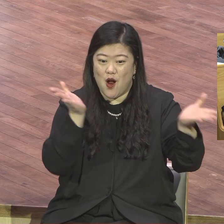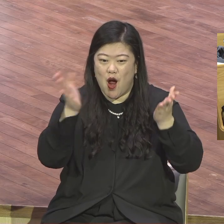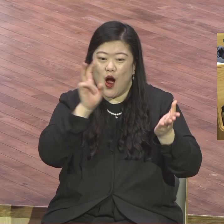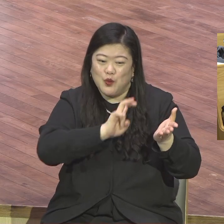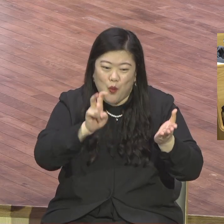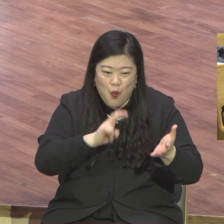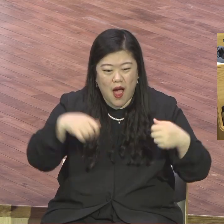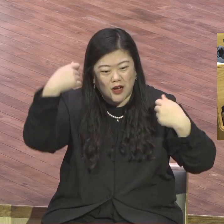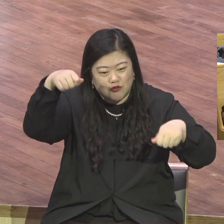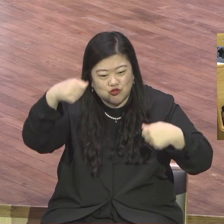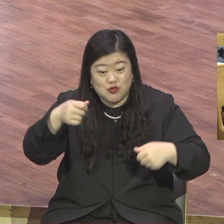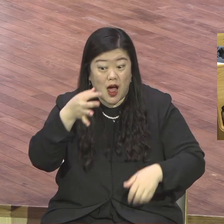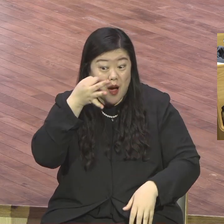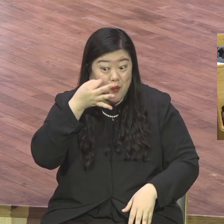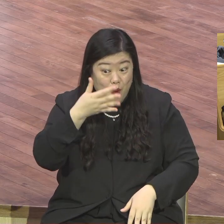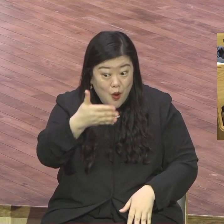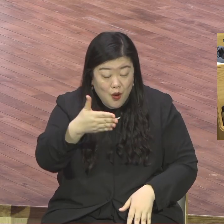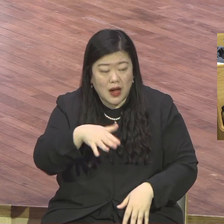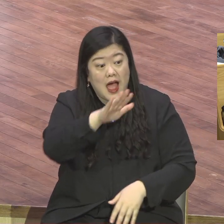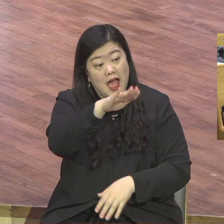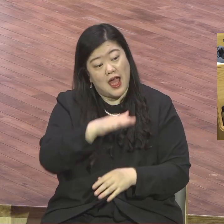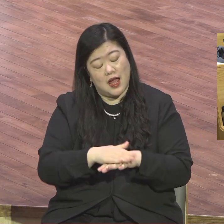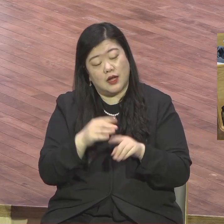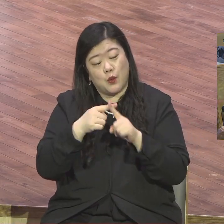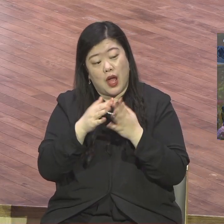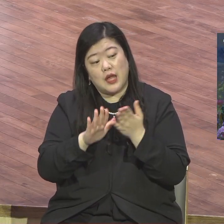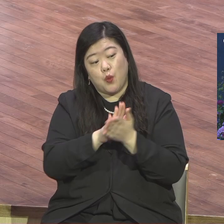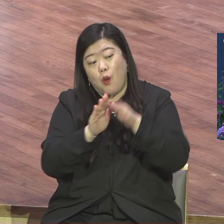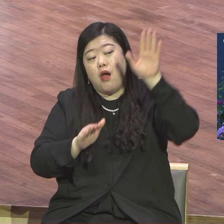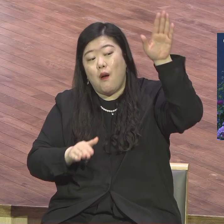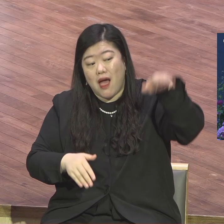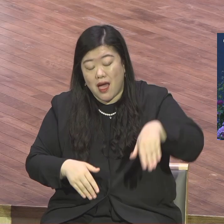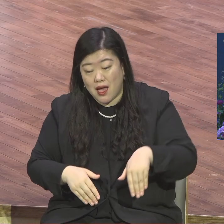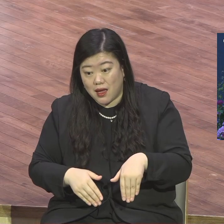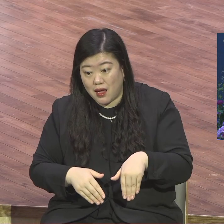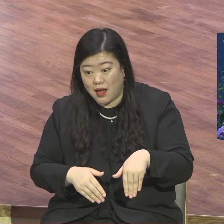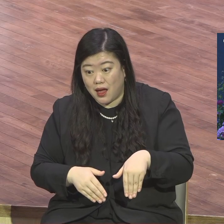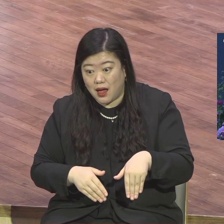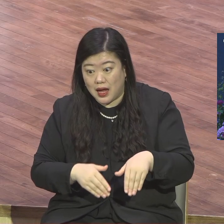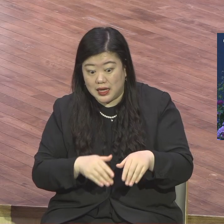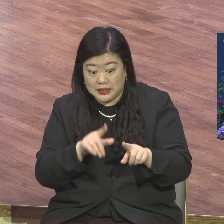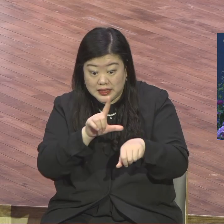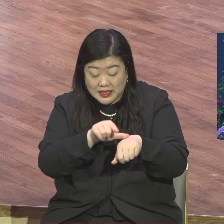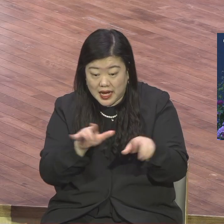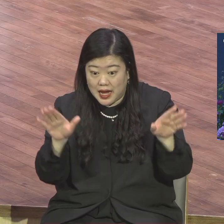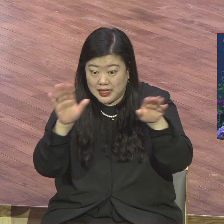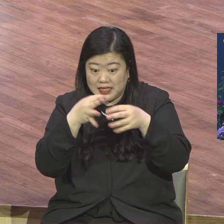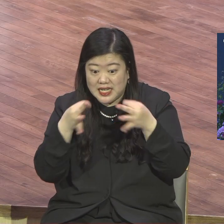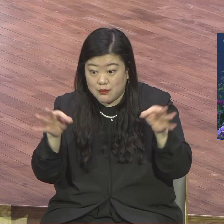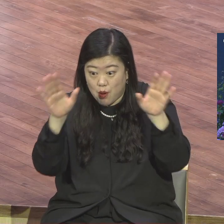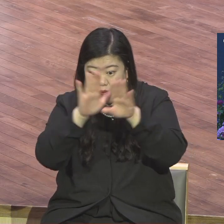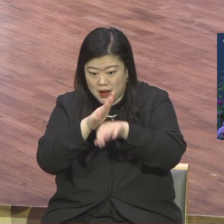준비를 오래전부터 하고 있습니다. 금요일 밤 8시 30분.